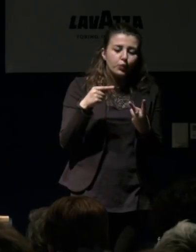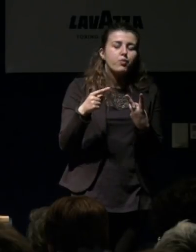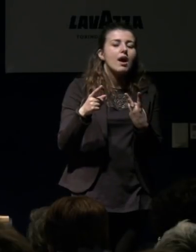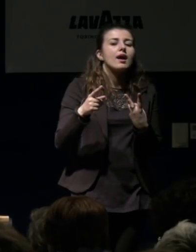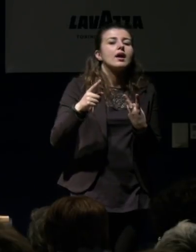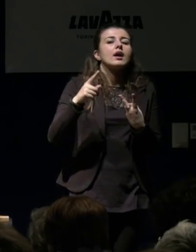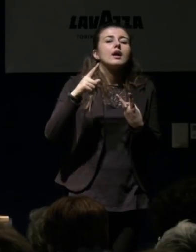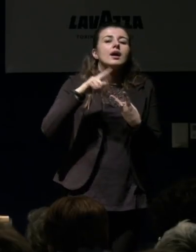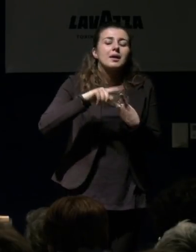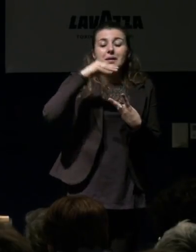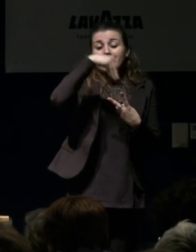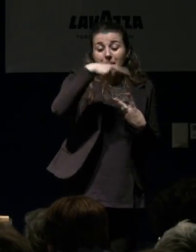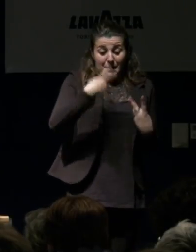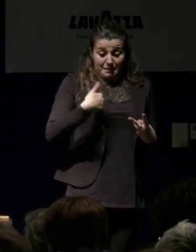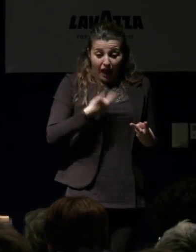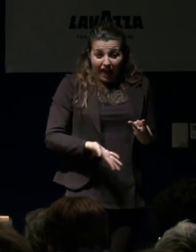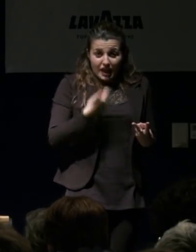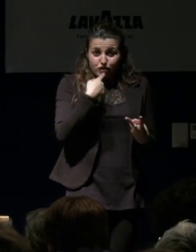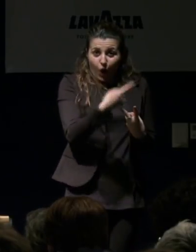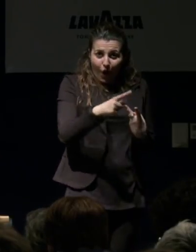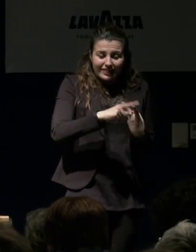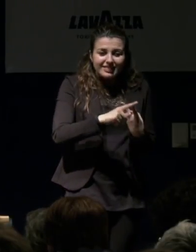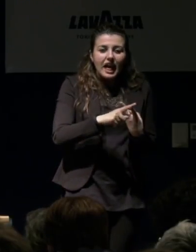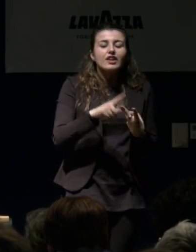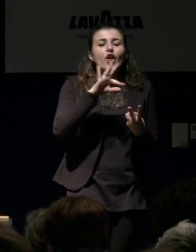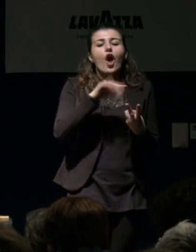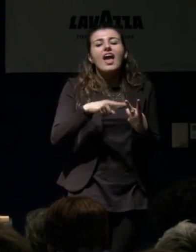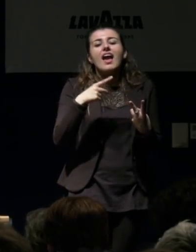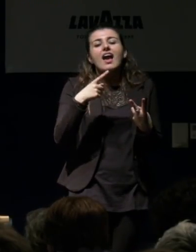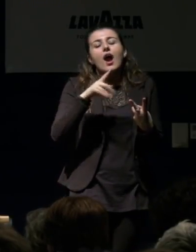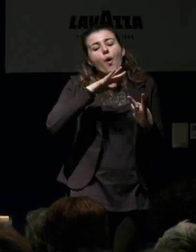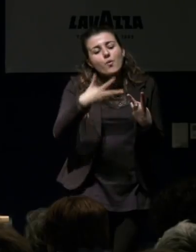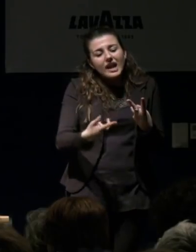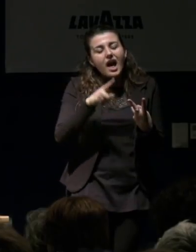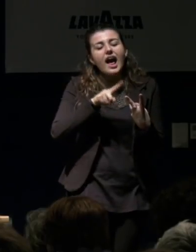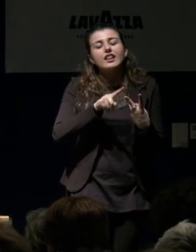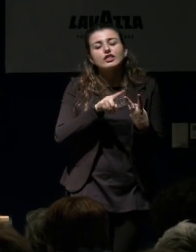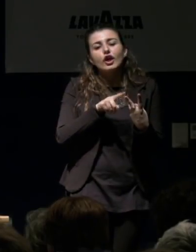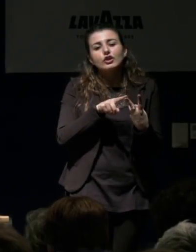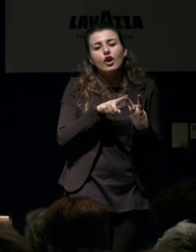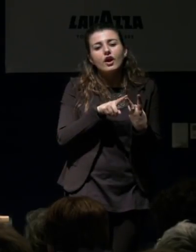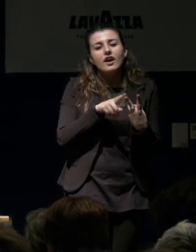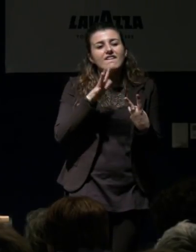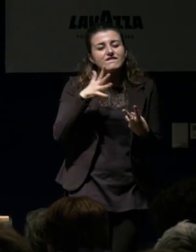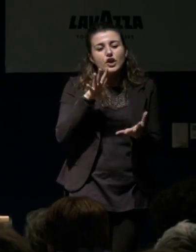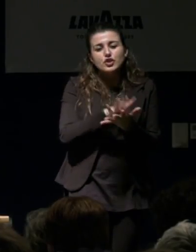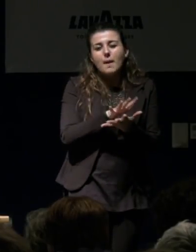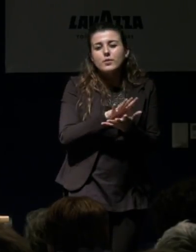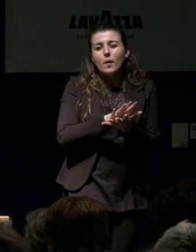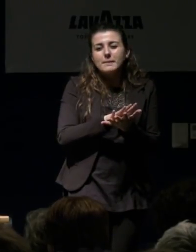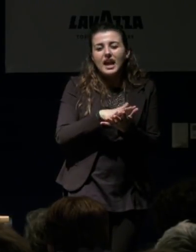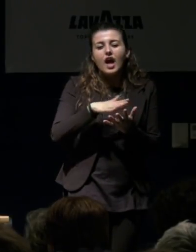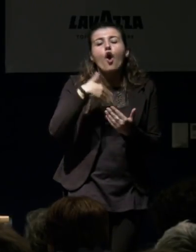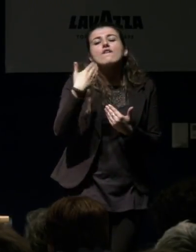nell'antologia che forse l'ultimo racconto pubblicato in vita d'alessandro è un altro che era stato pubblicato su fuoribordo